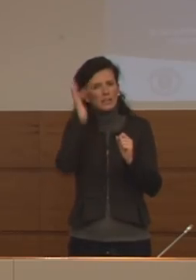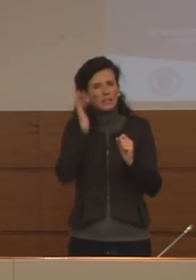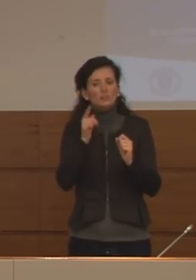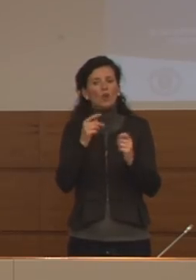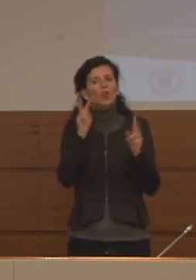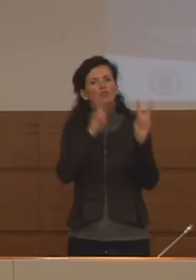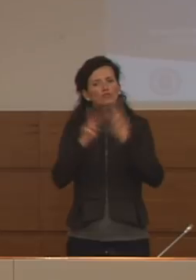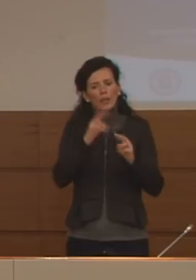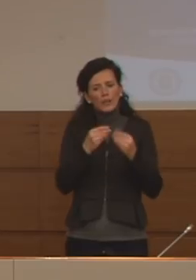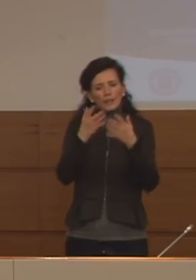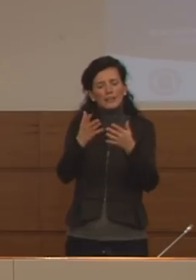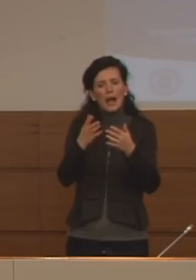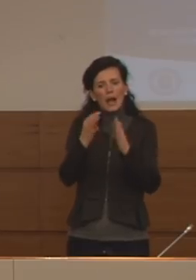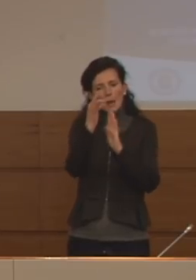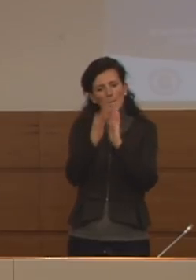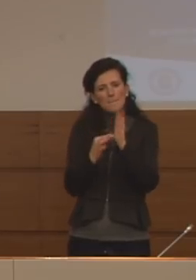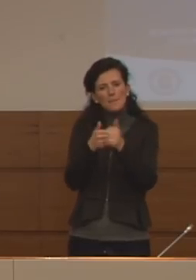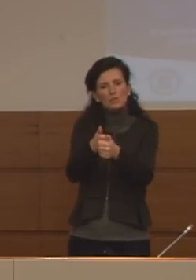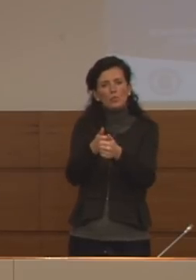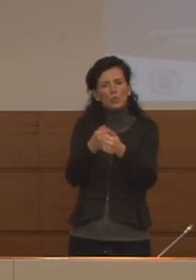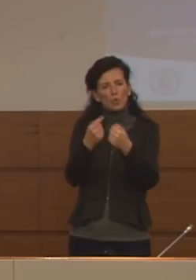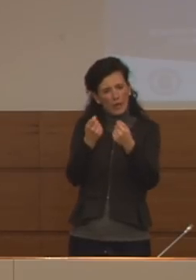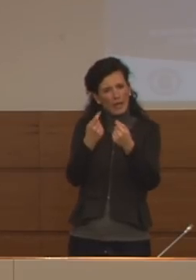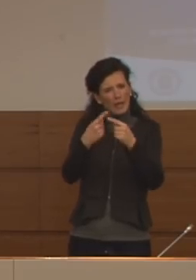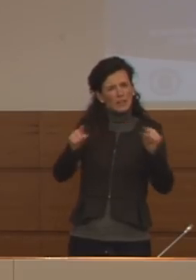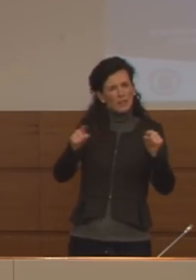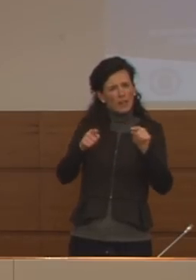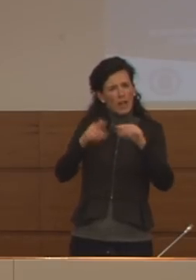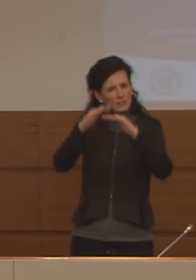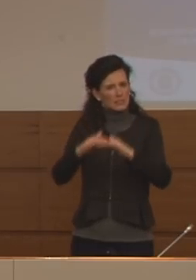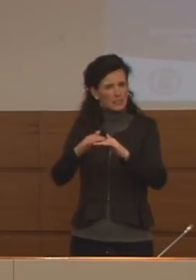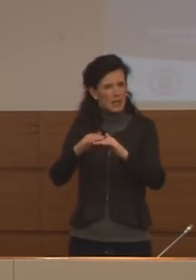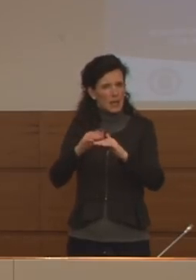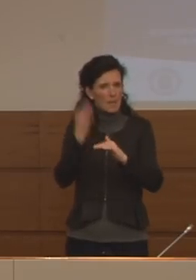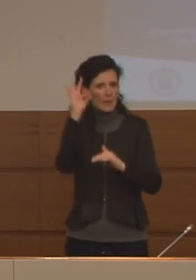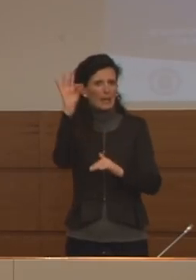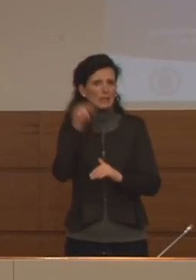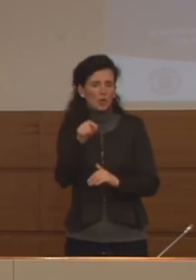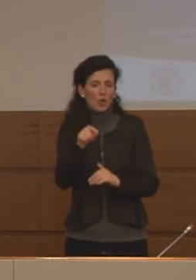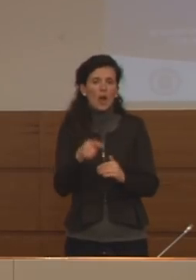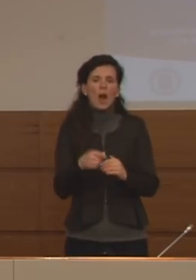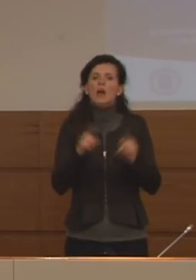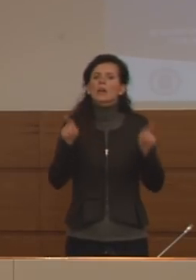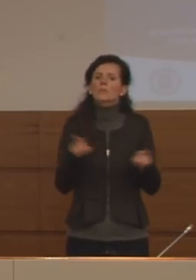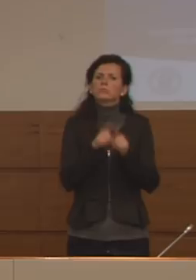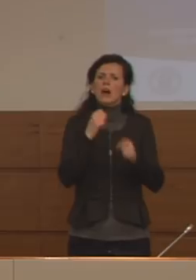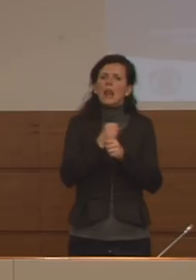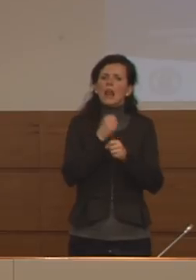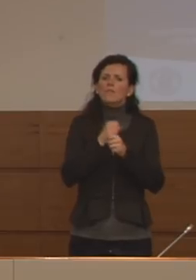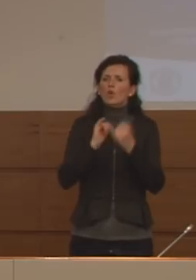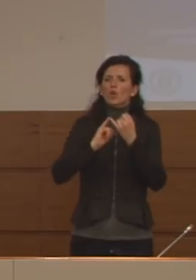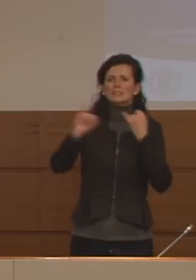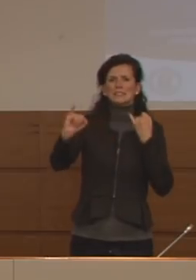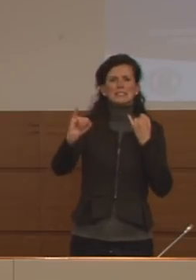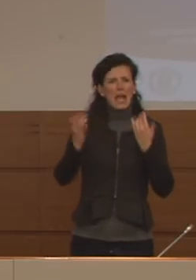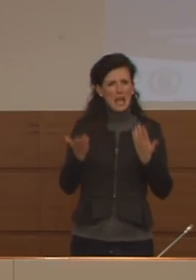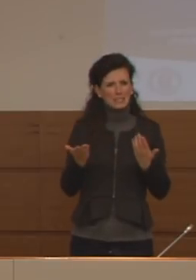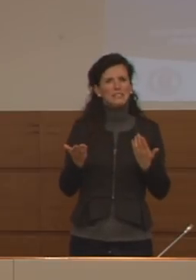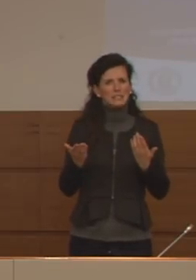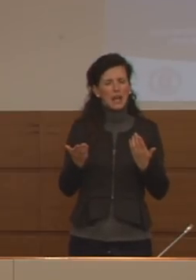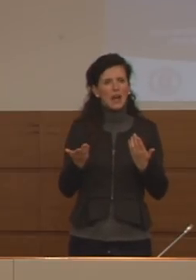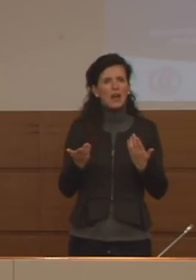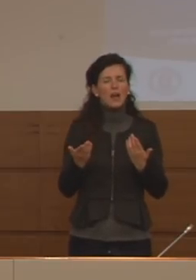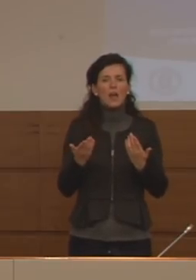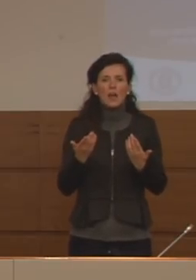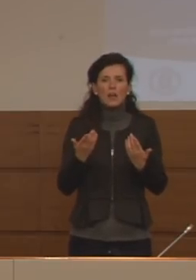differenziate poi credo che in questo ambito come per il lavoro agile si è fatto un salto credo di